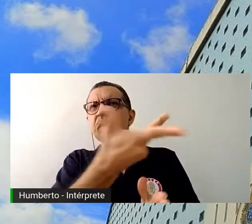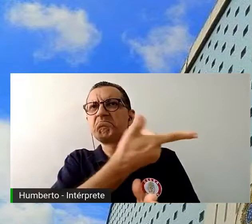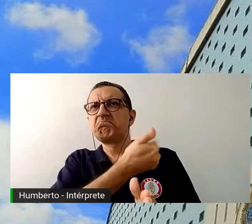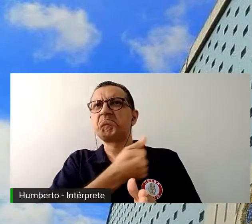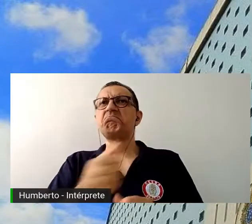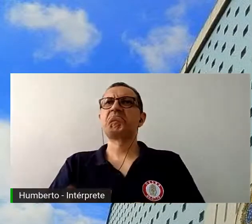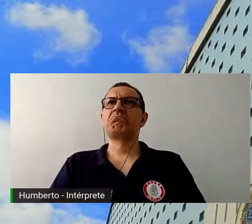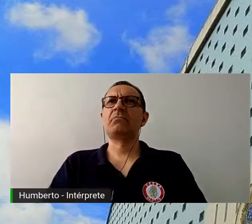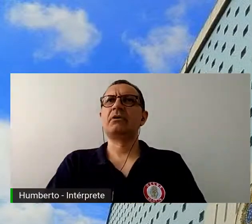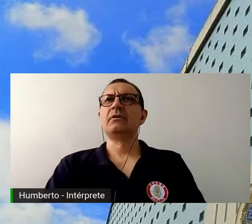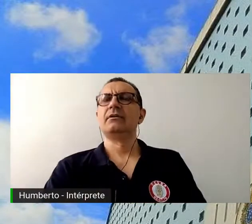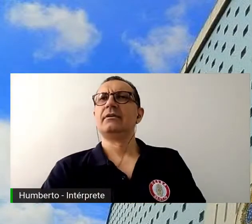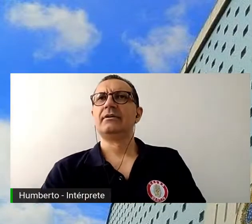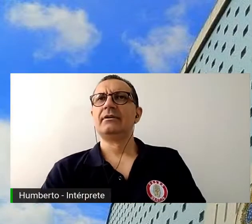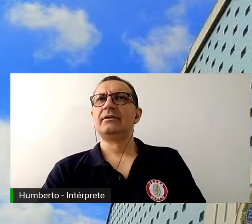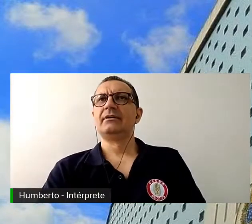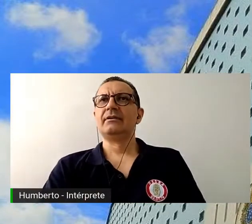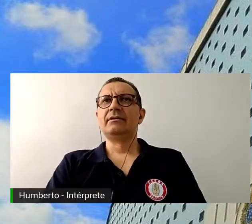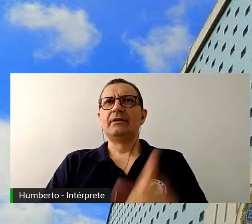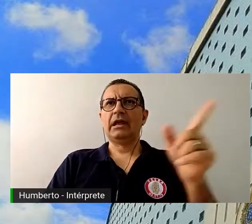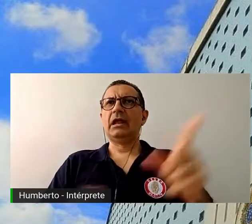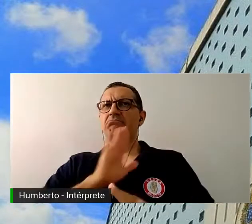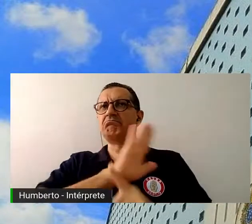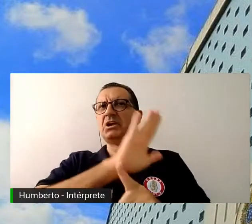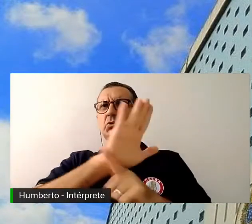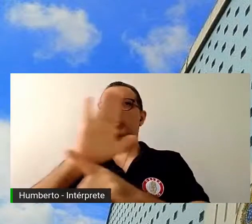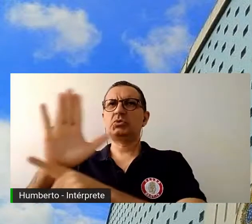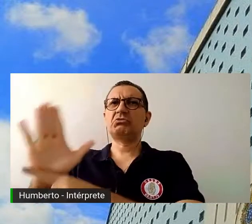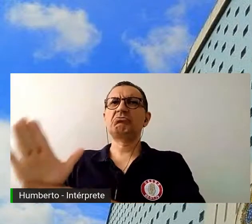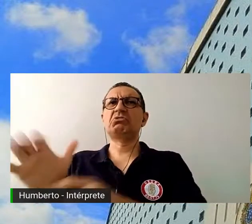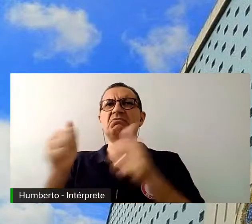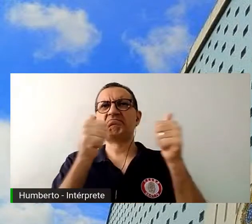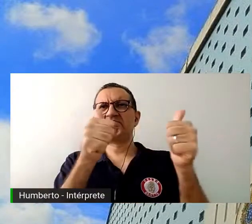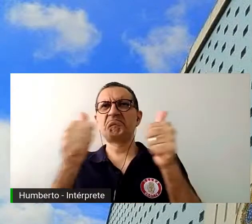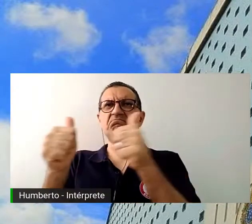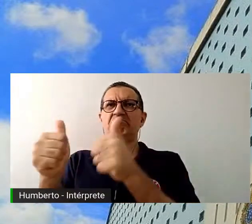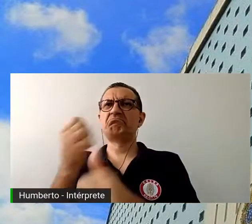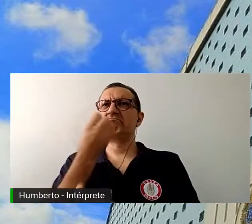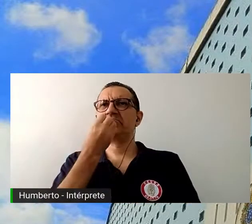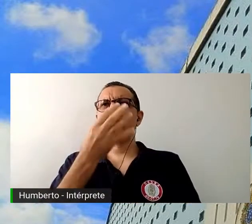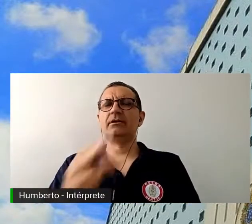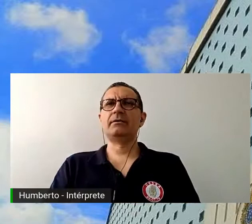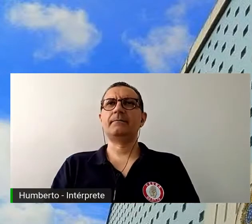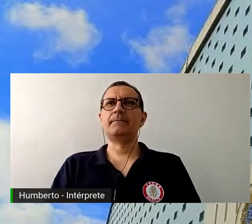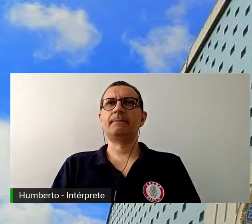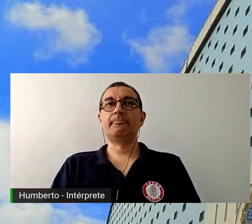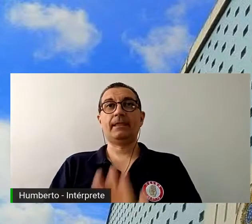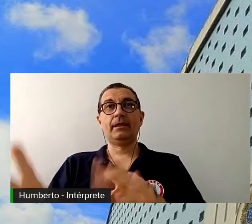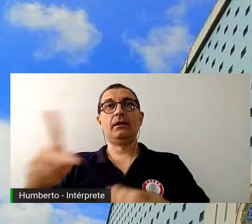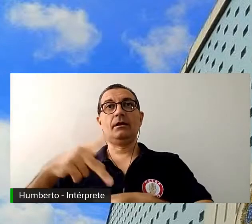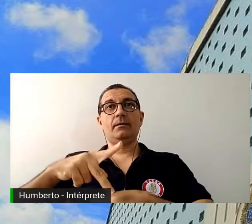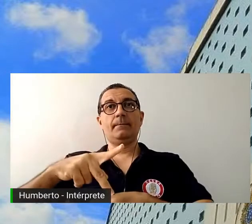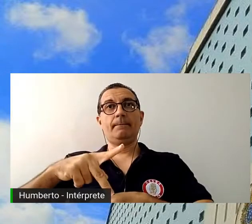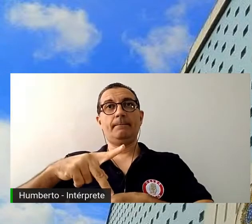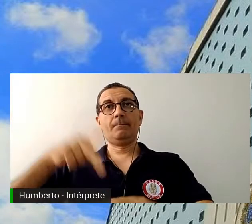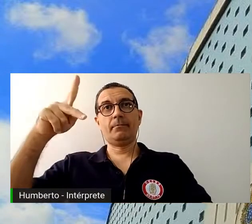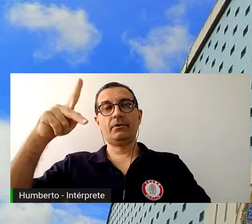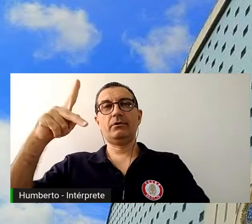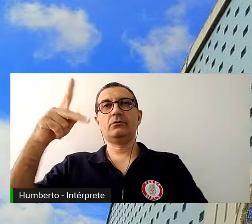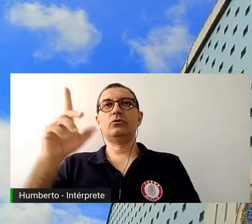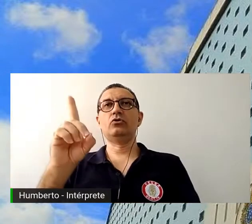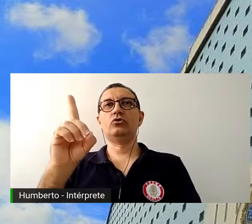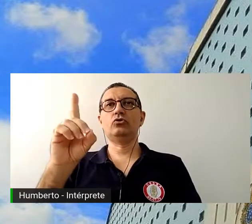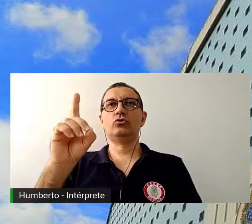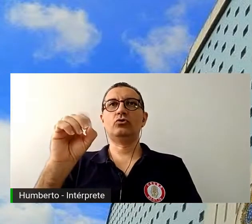relevantes prestados no Brasil. A professora Maria ela é pós-doutora pela Universidade de Bolonha